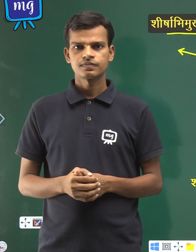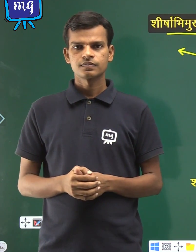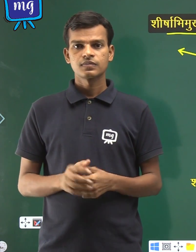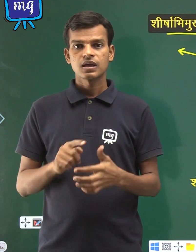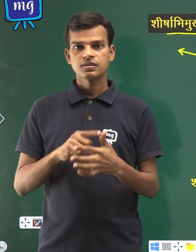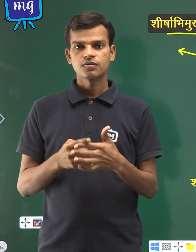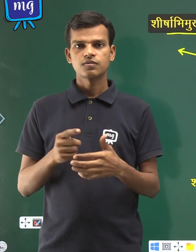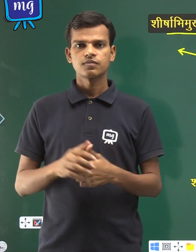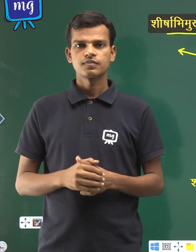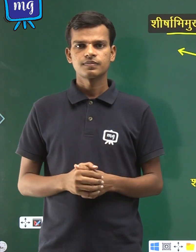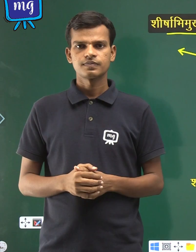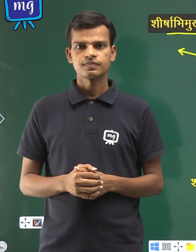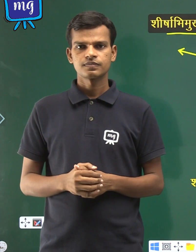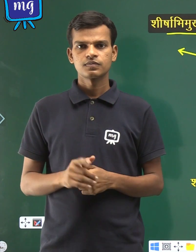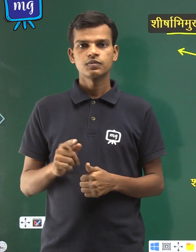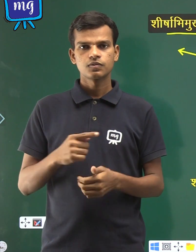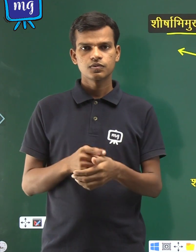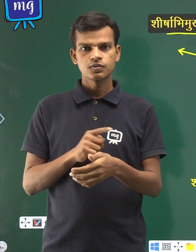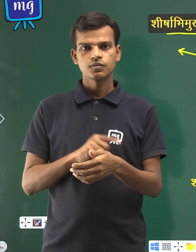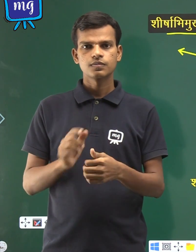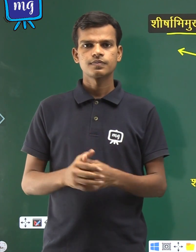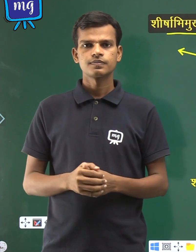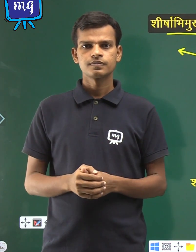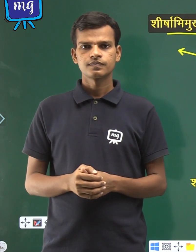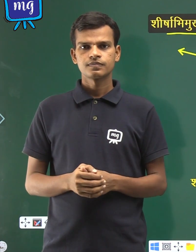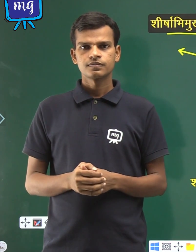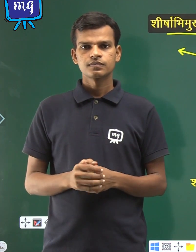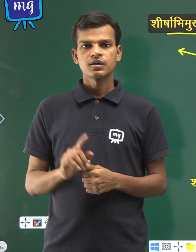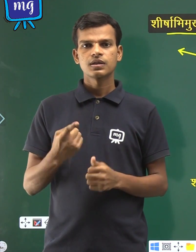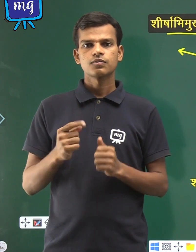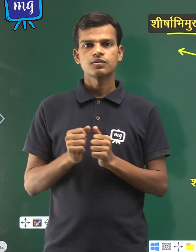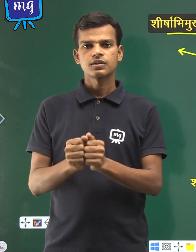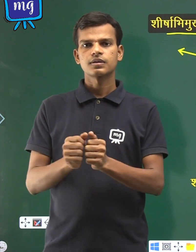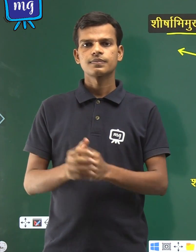ऐसे कोण जो एक दूसरे के